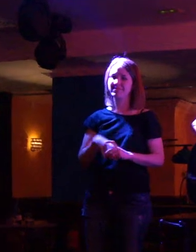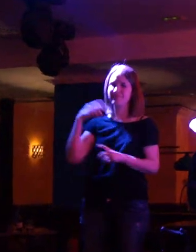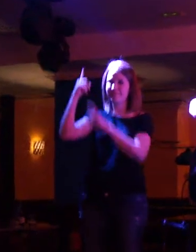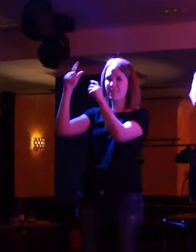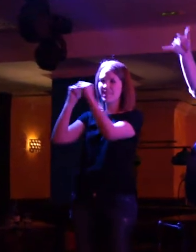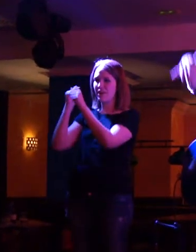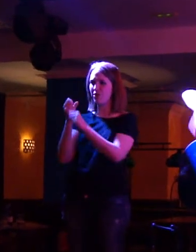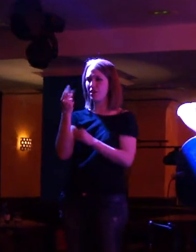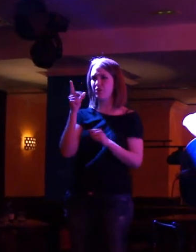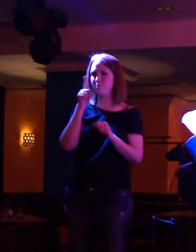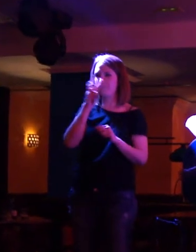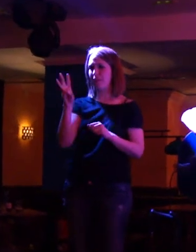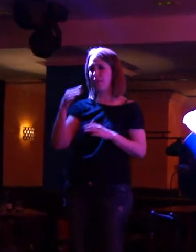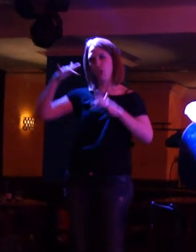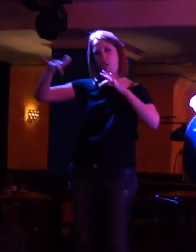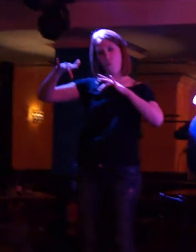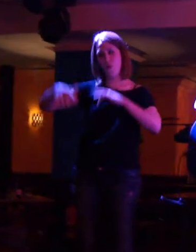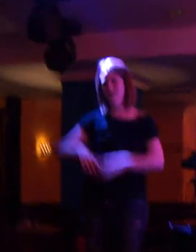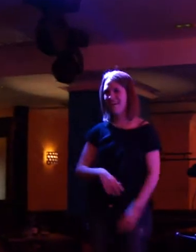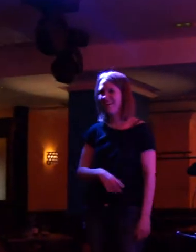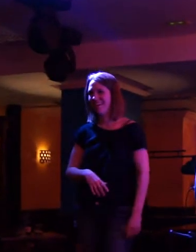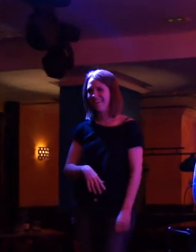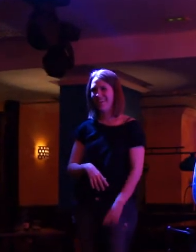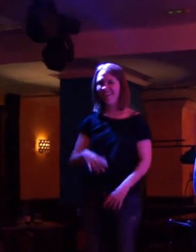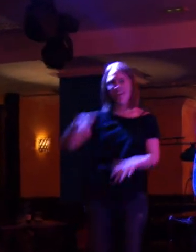Zaragoza, 2061.